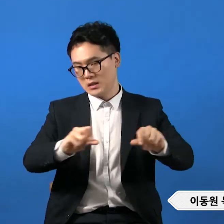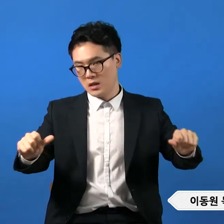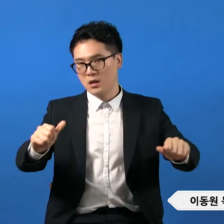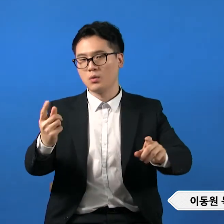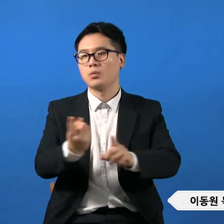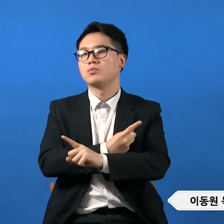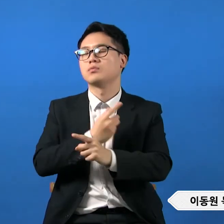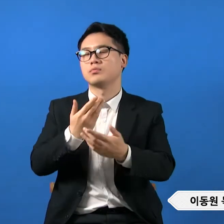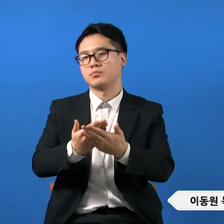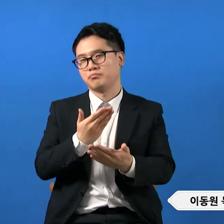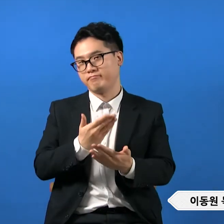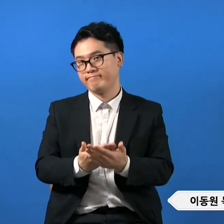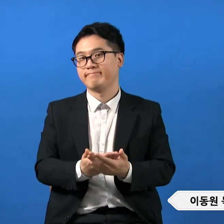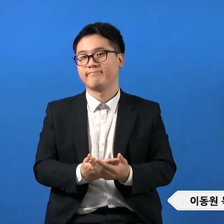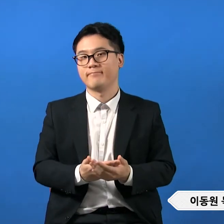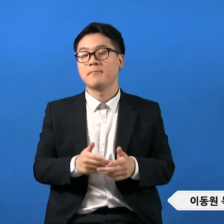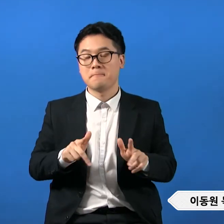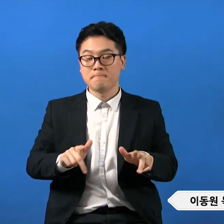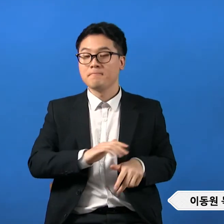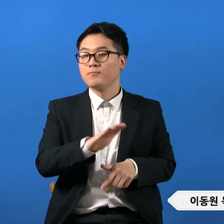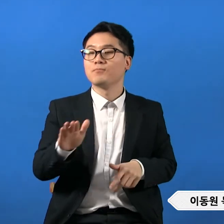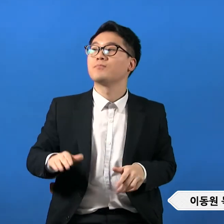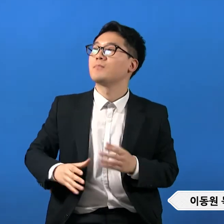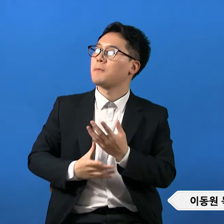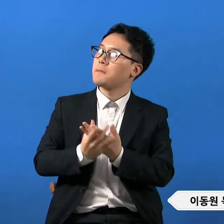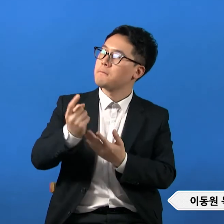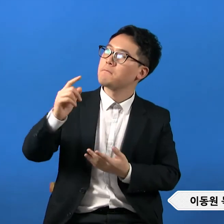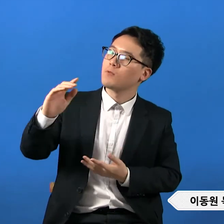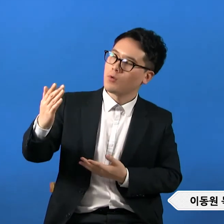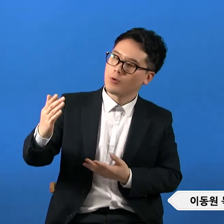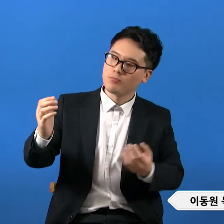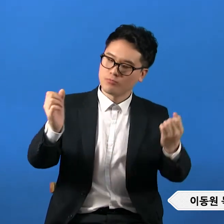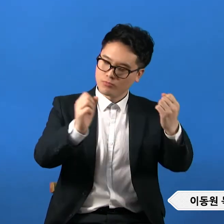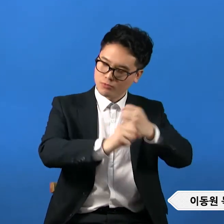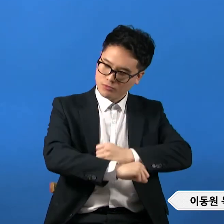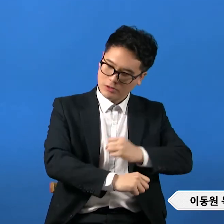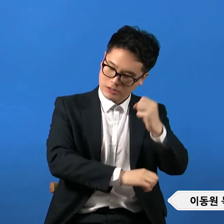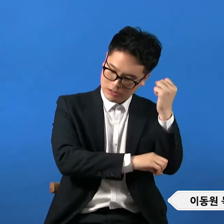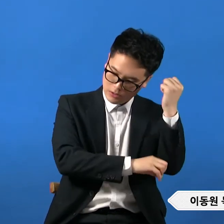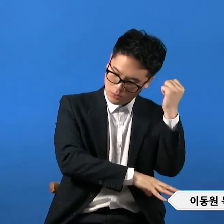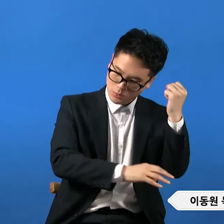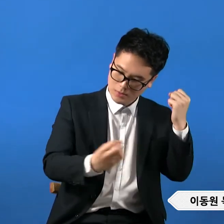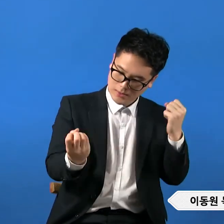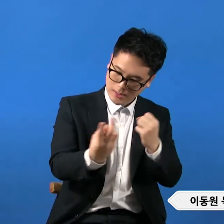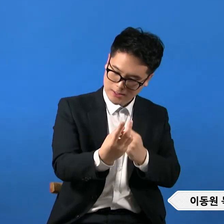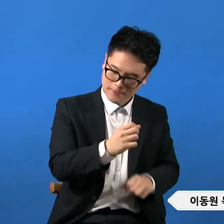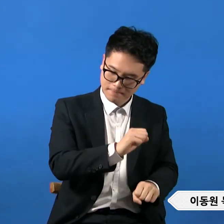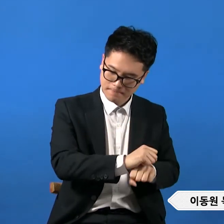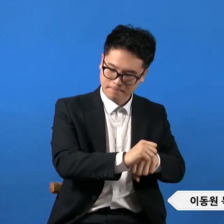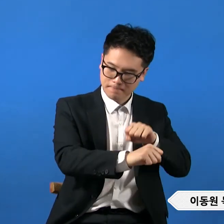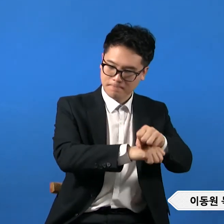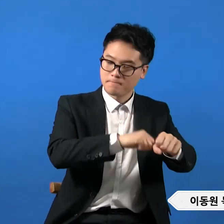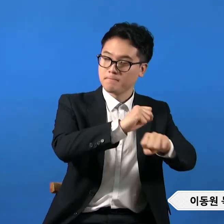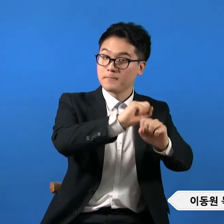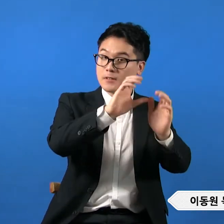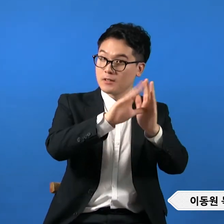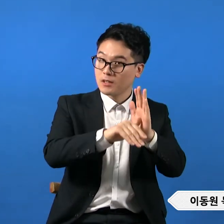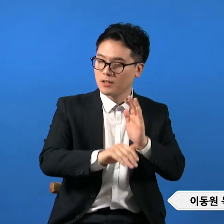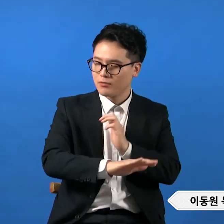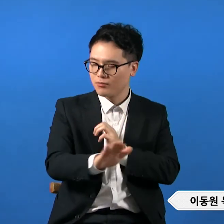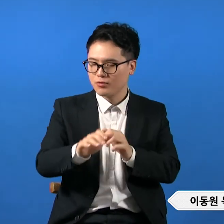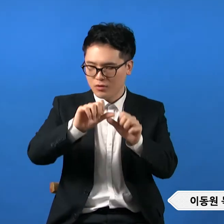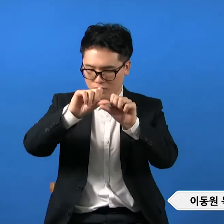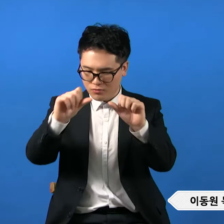고쳐주소서. 이제 우리 모두 하나 되어 무너진 기초를 다시 쌓을 때 우리의 우상들을